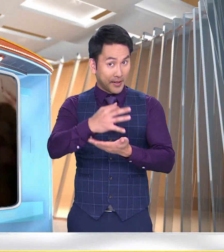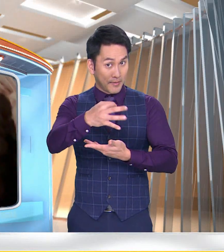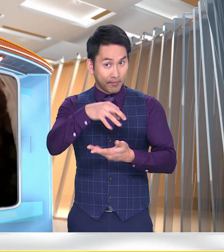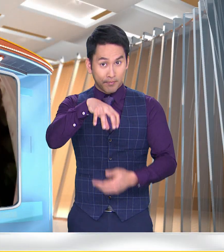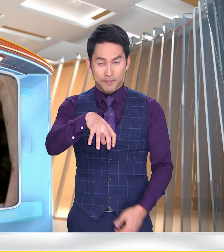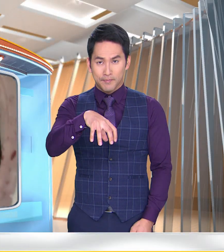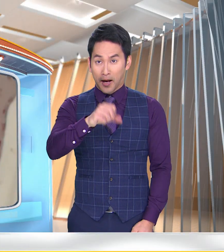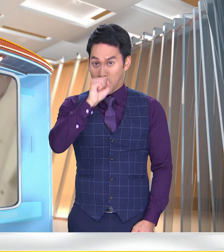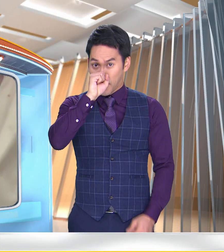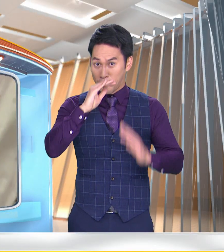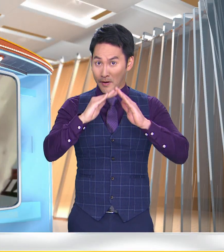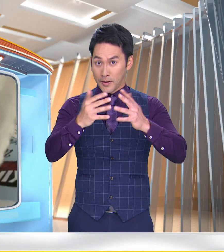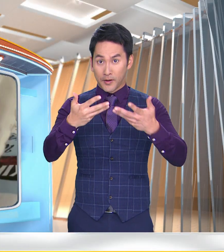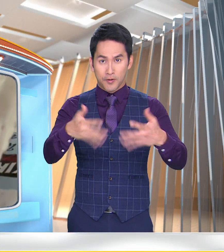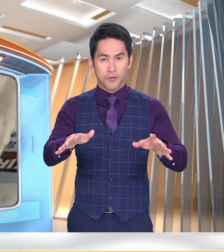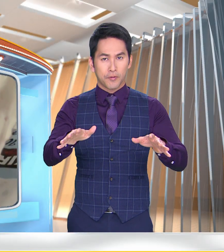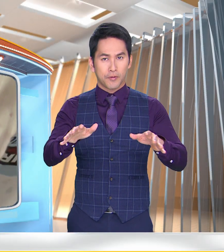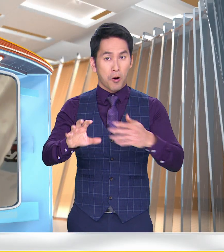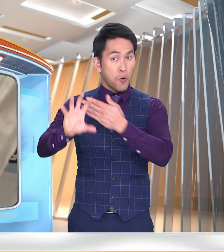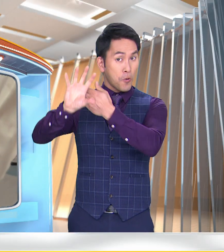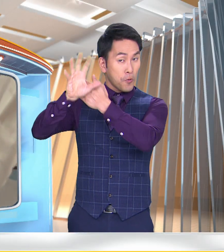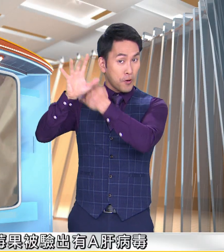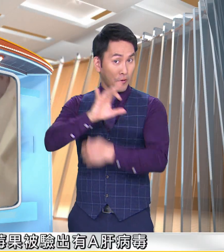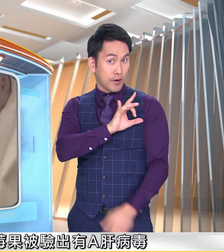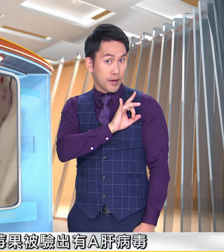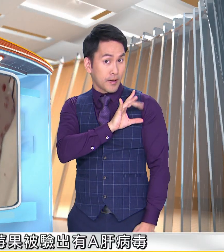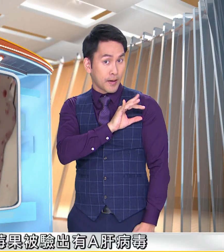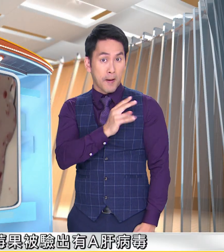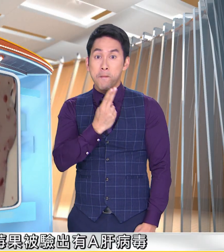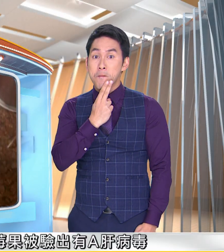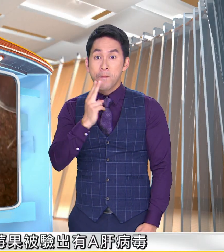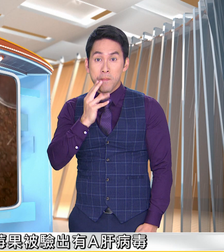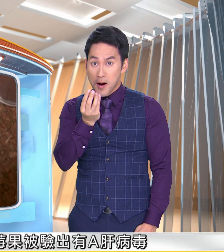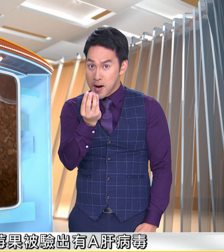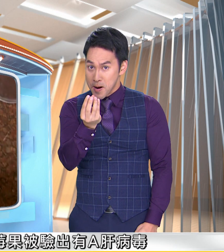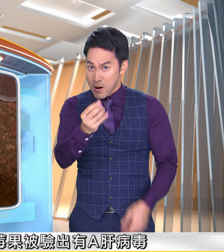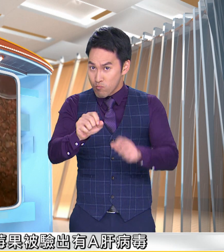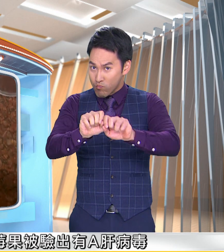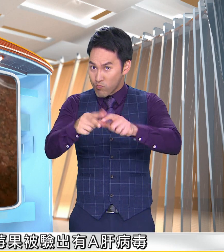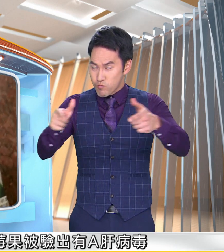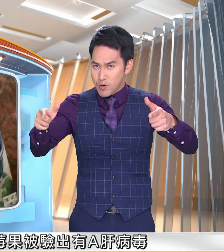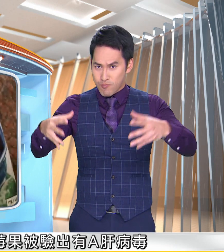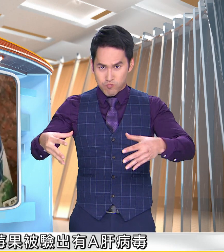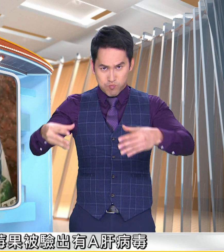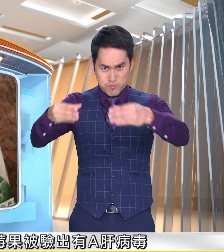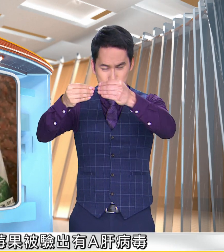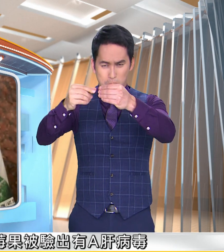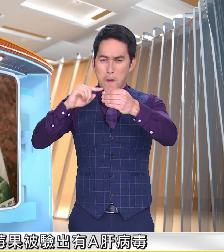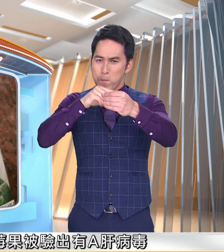美式卖场好事多，从智利进口冷冻莓果被验出有 A 肝病